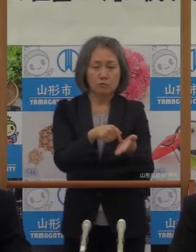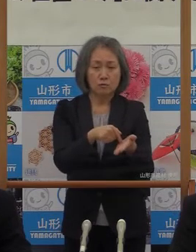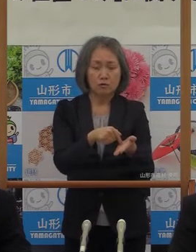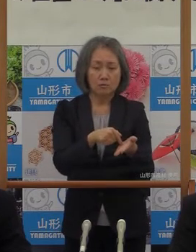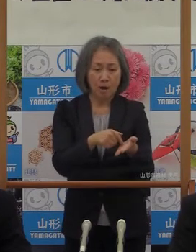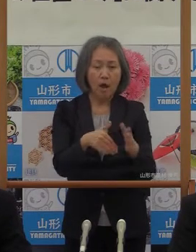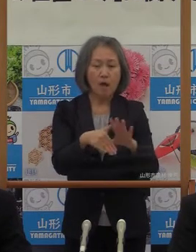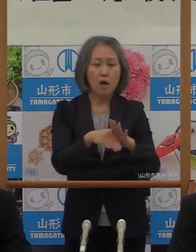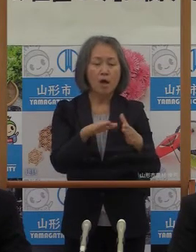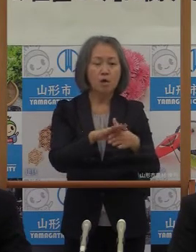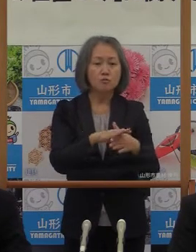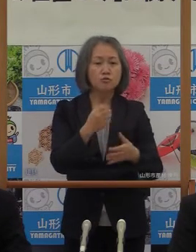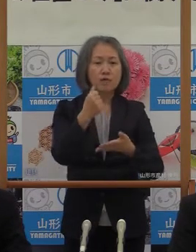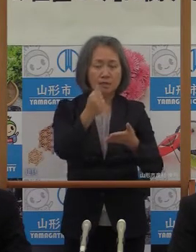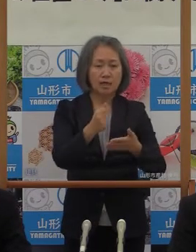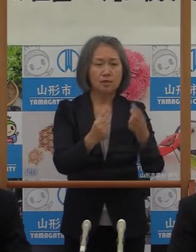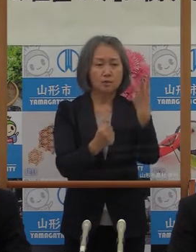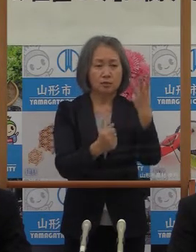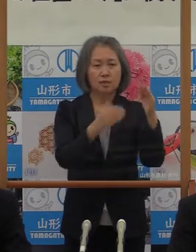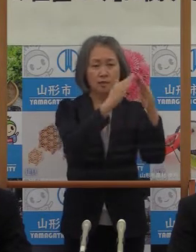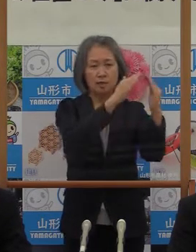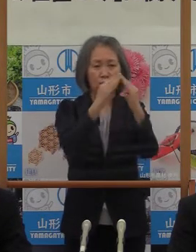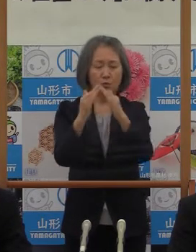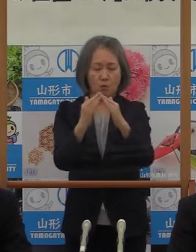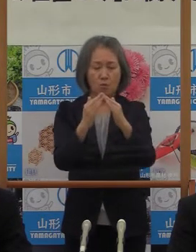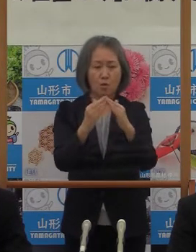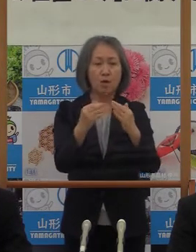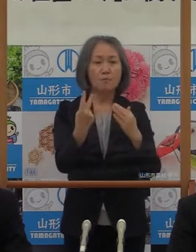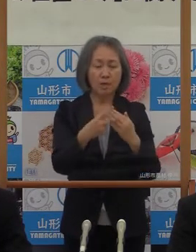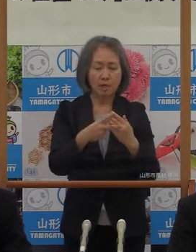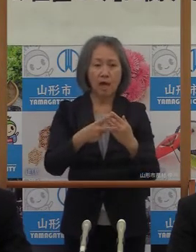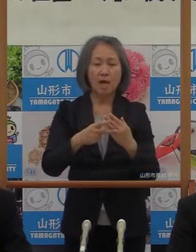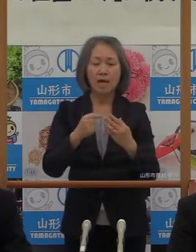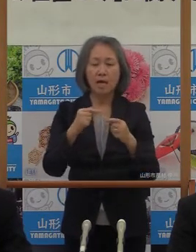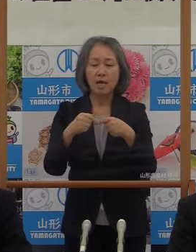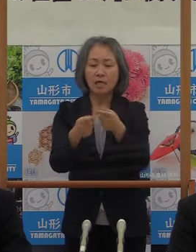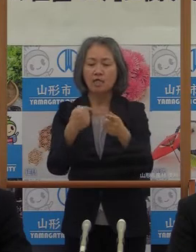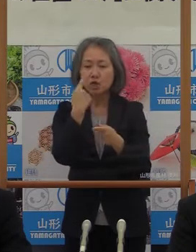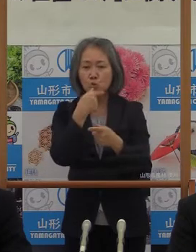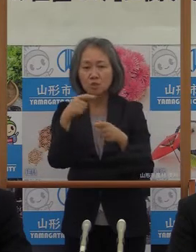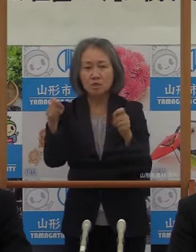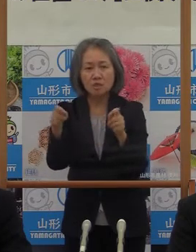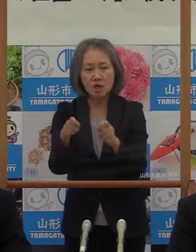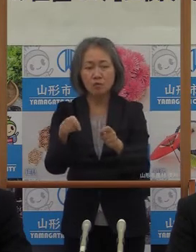文化財の3棟の他にですね、入り口近くに